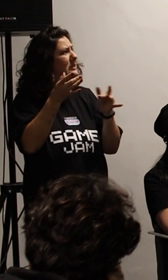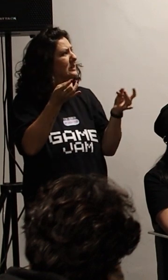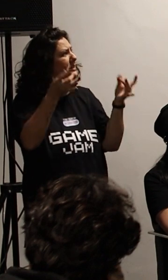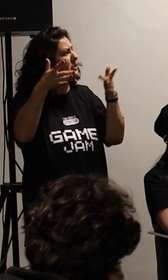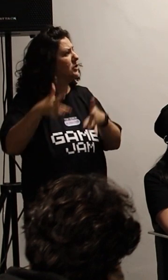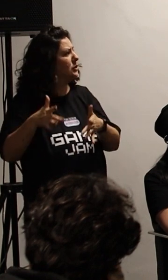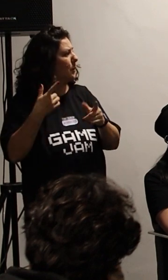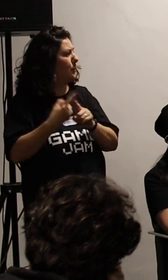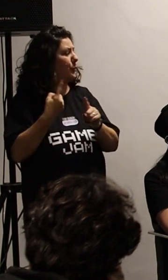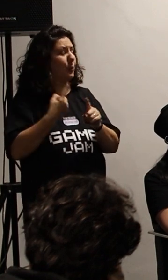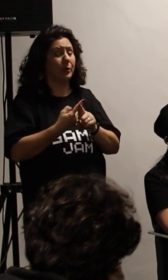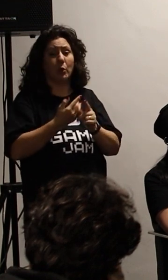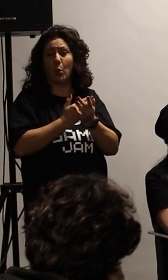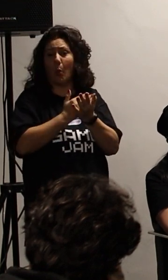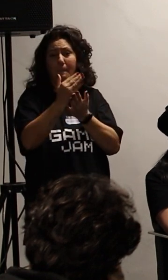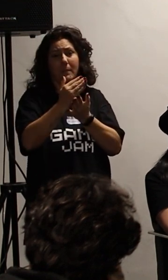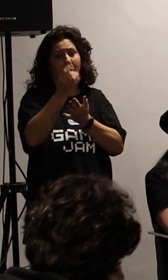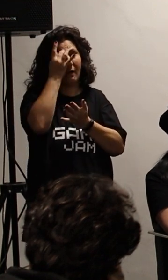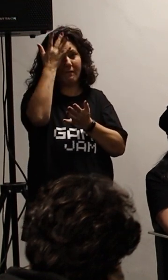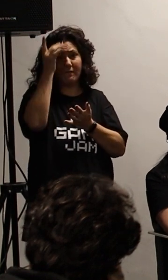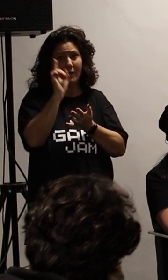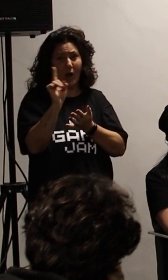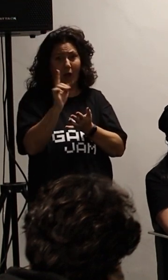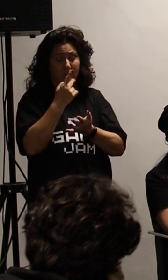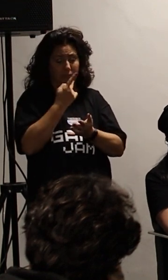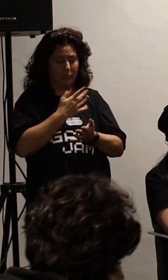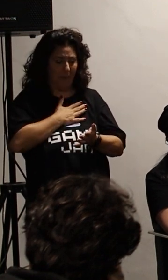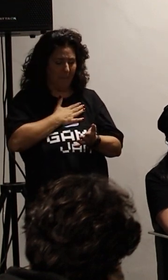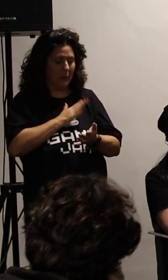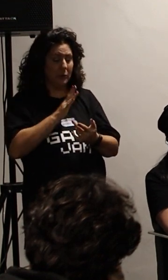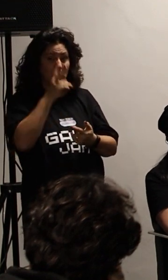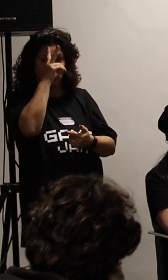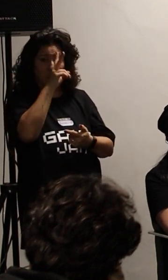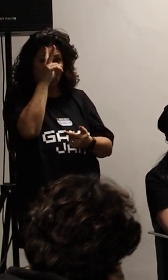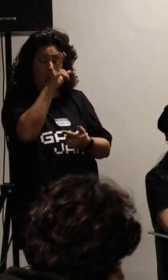o início não é fácil. Eu vou contar um pouco a minha história.